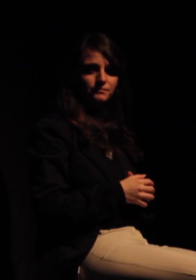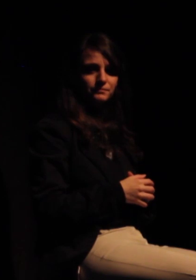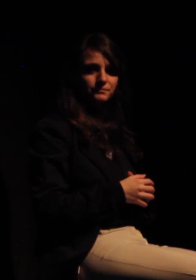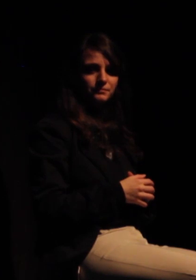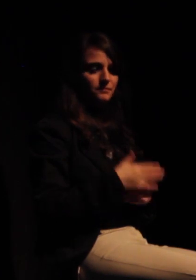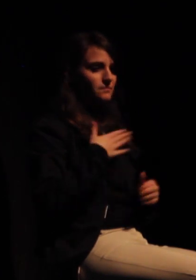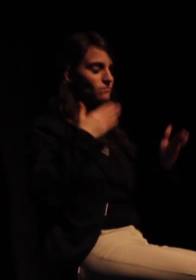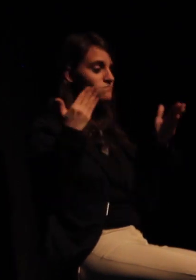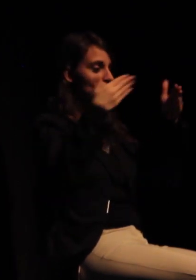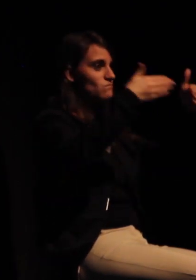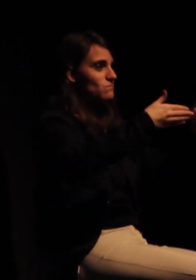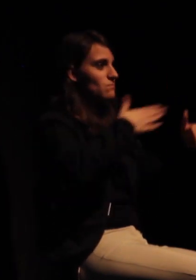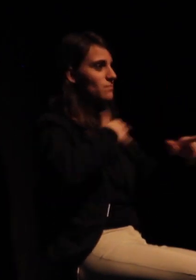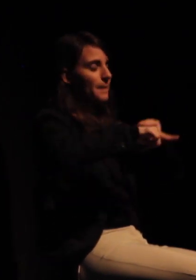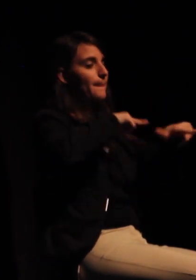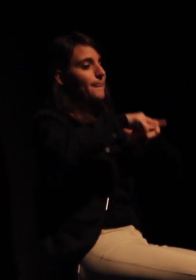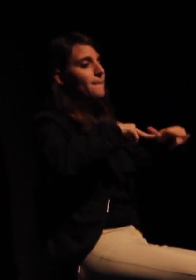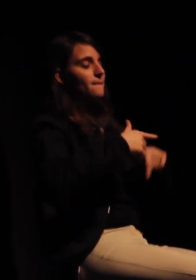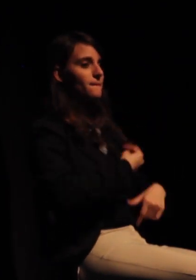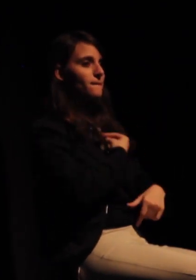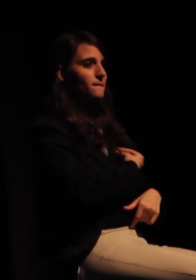Então essa é a minha forma de trabalhar e de coisa.